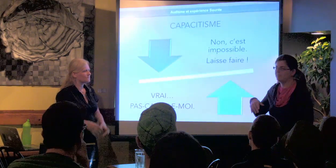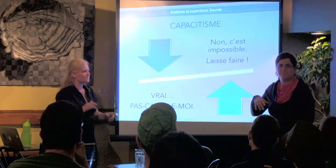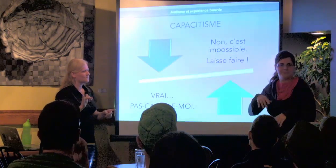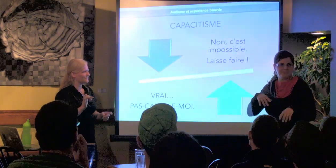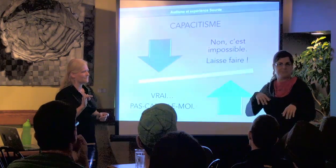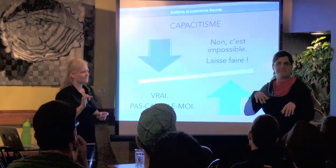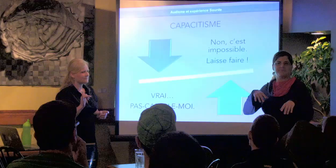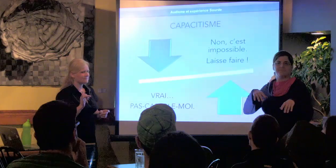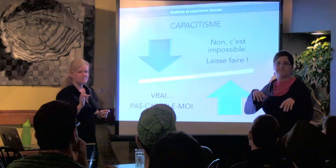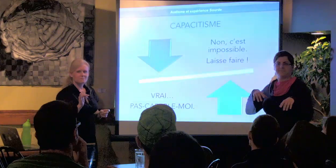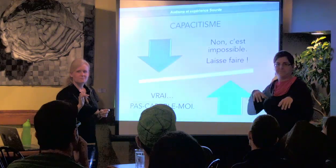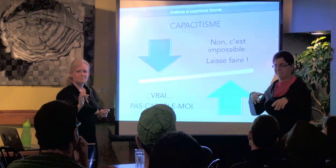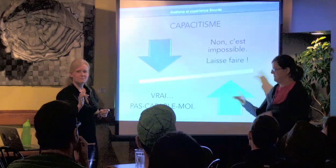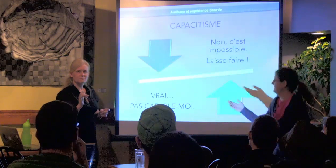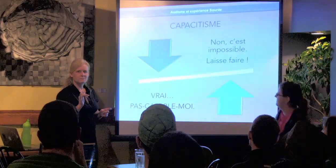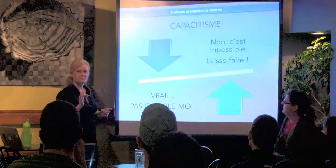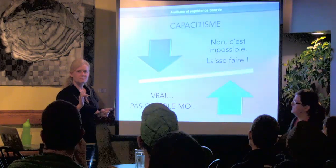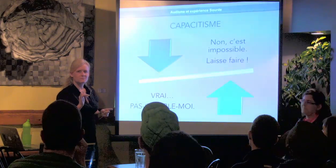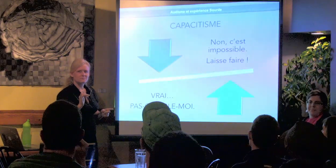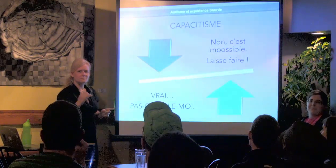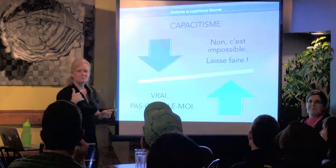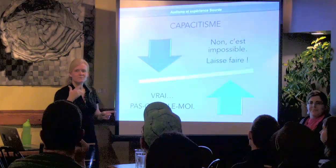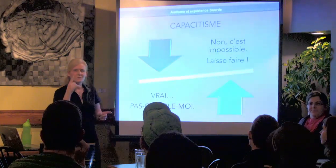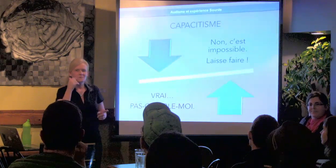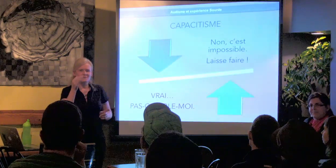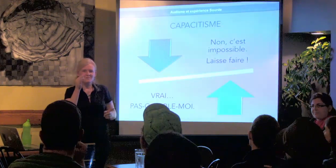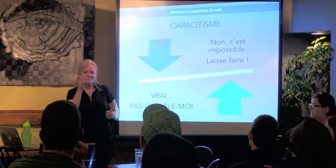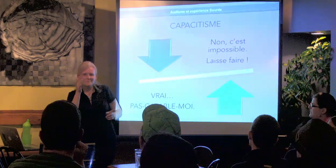pourtant, les interprètes, des fois, vont dire « bien, écoute, pose-la ta question si tu veux la poser ».